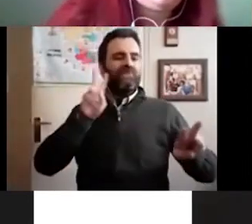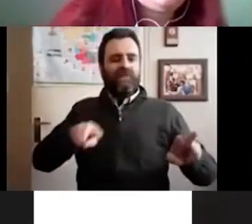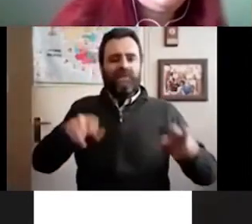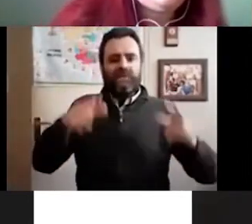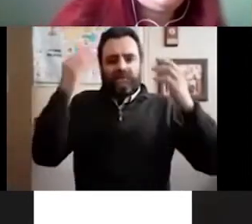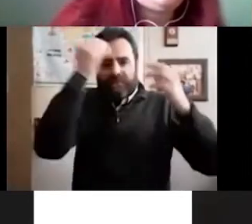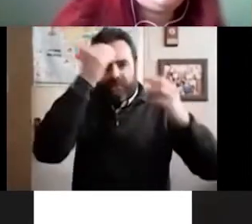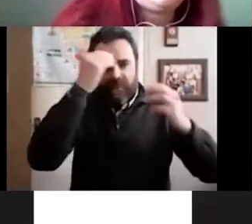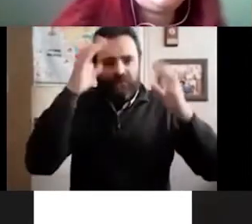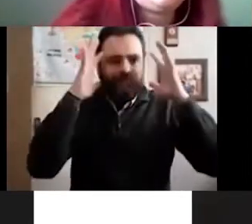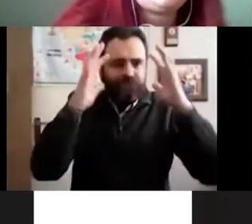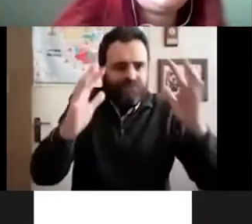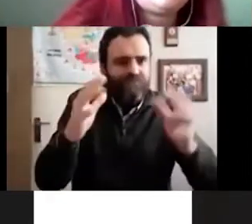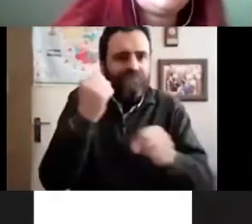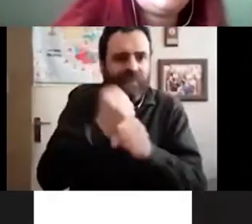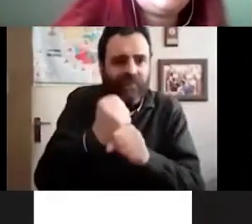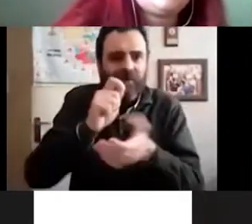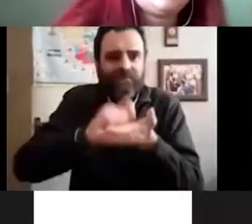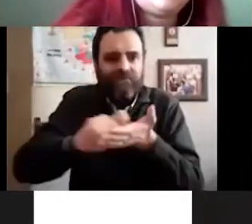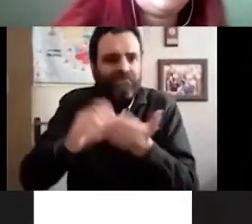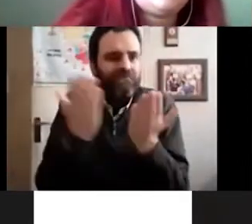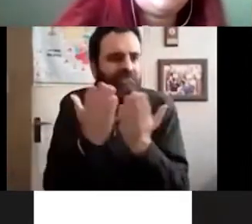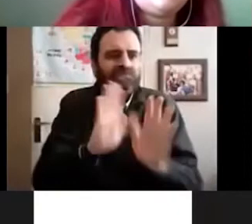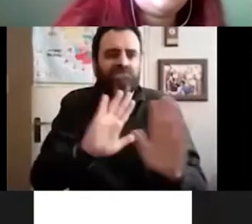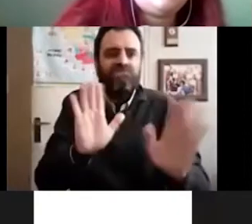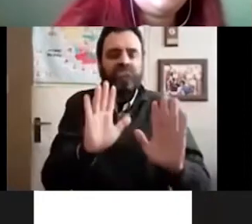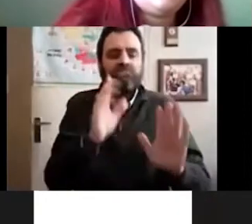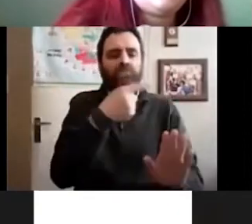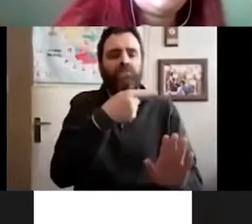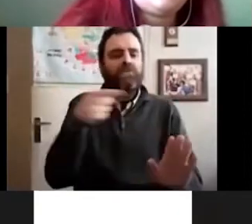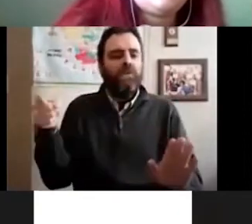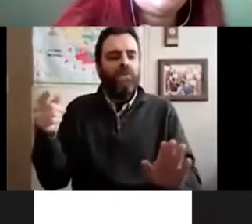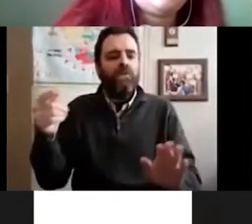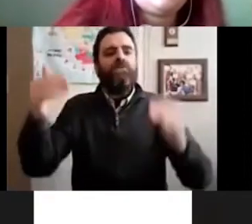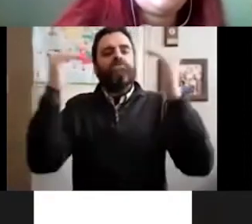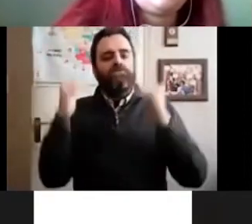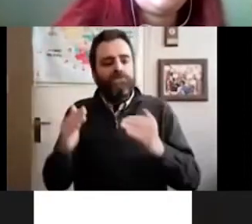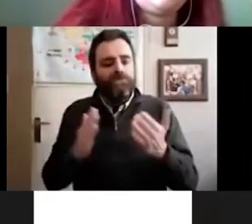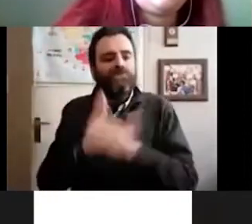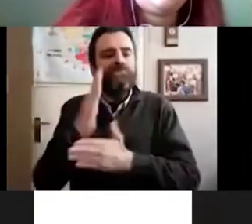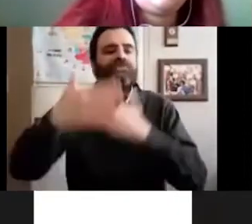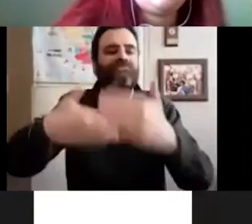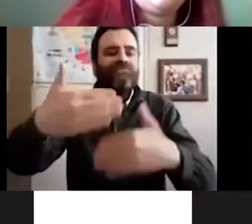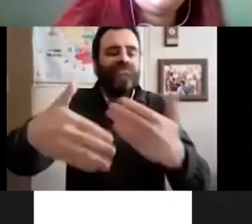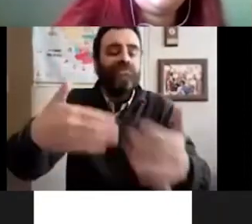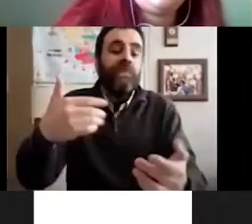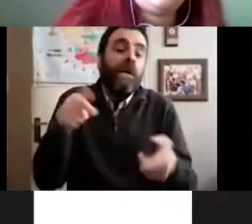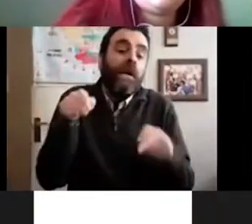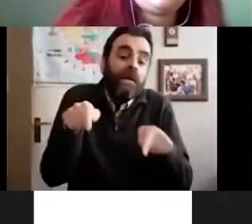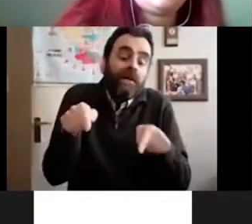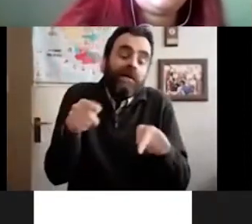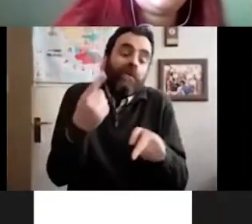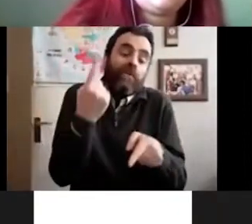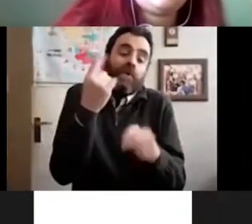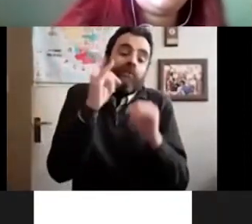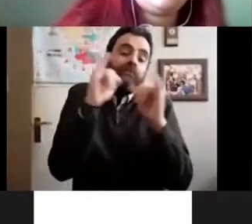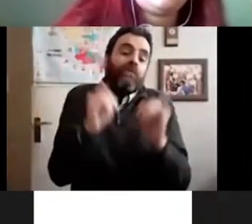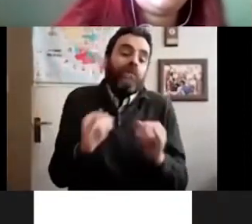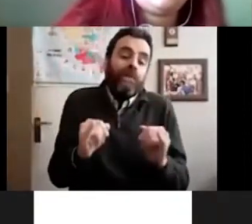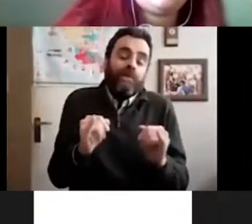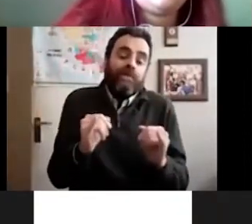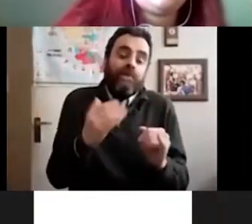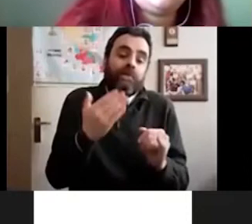semana empezamos descanso, sin preocuparnos, sin estresarnos, sin trabajarnos, ver las tareas, sino que es una semana. Y luego